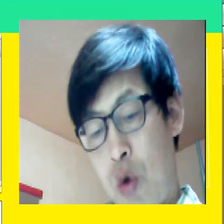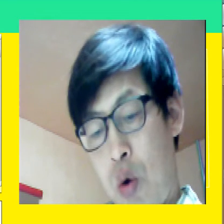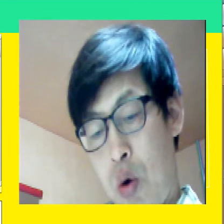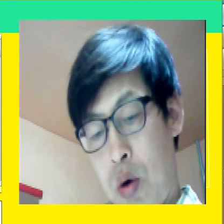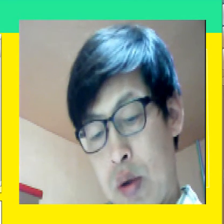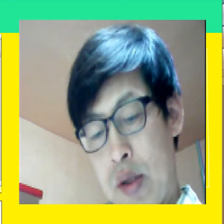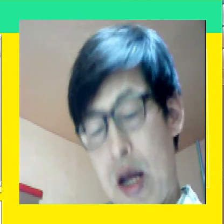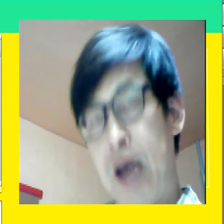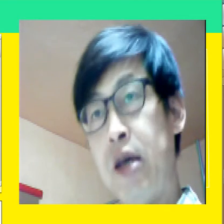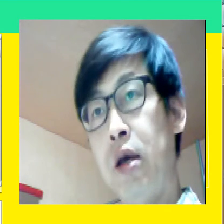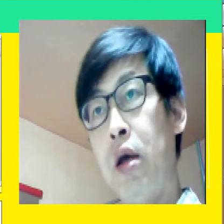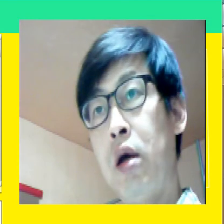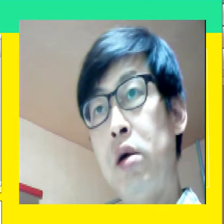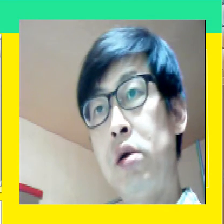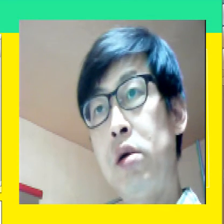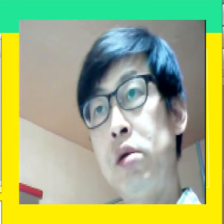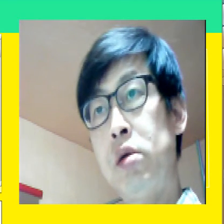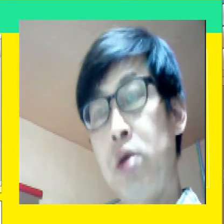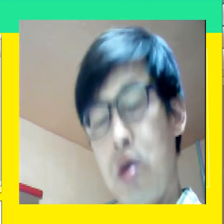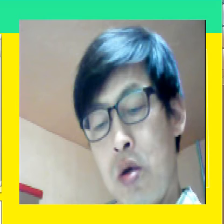약속. 나이.